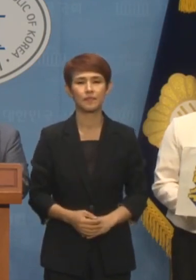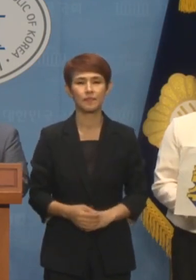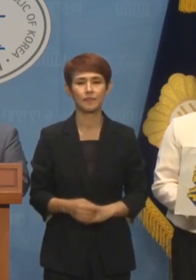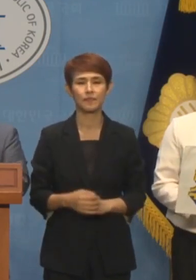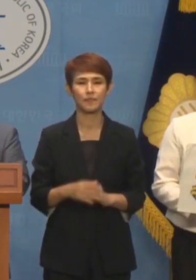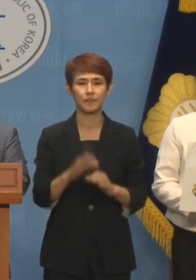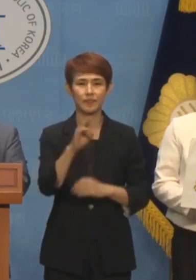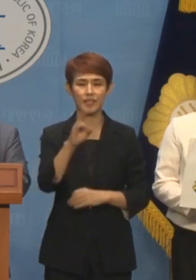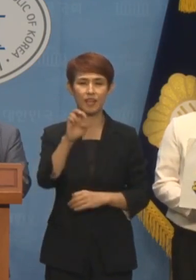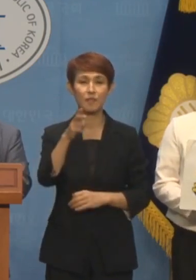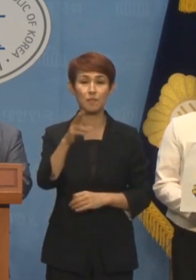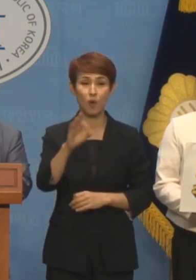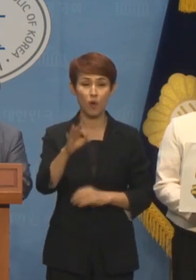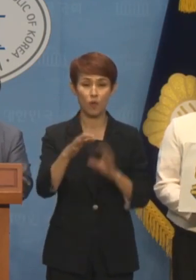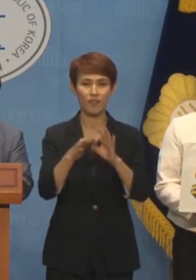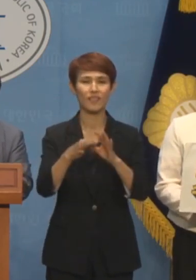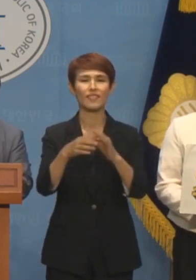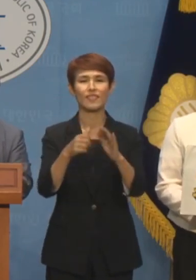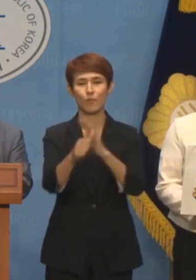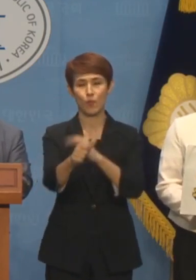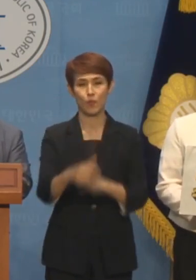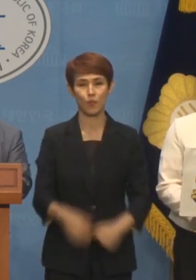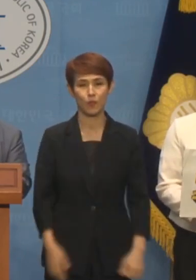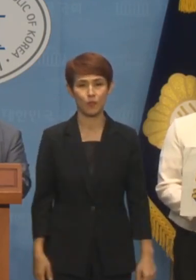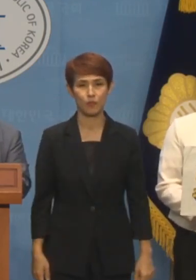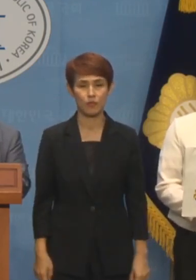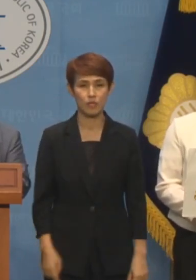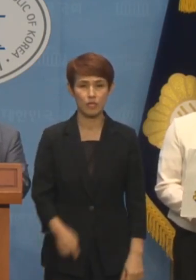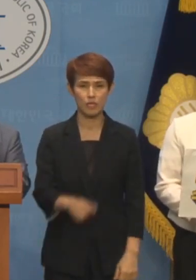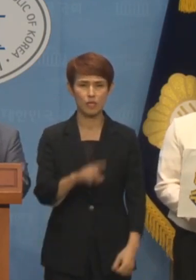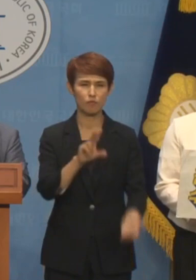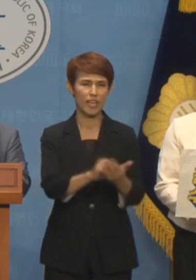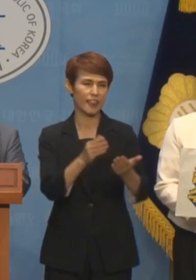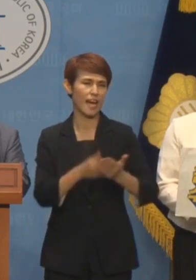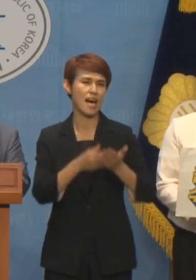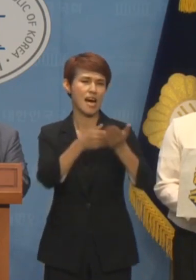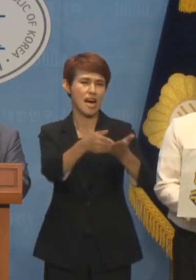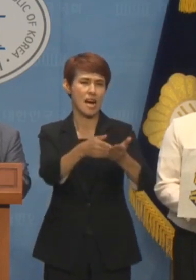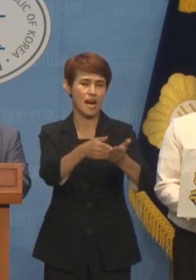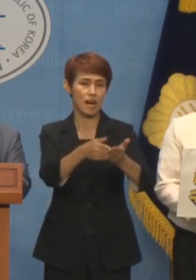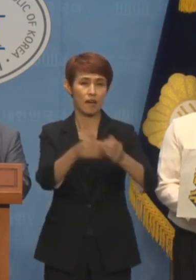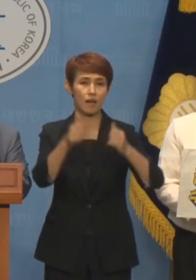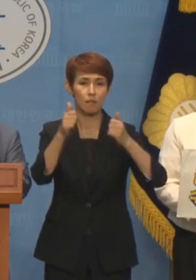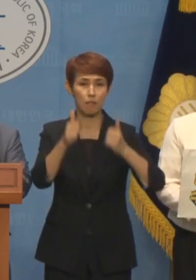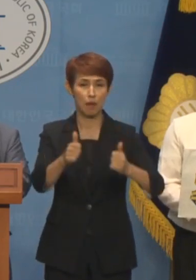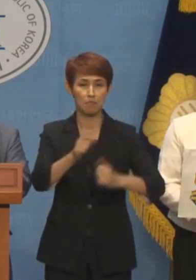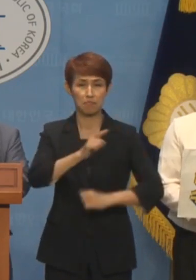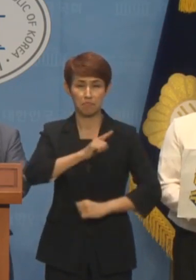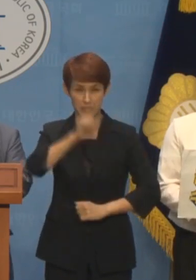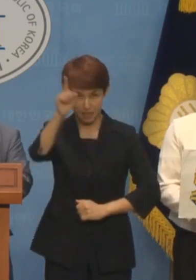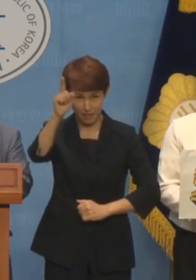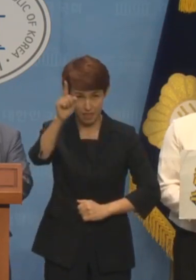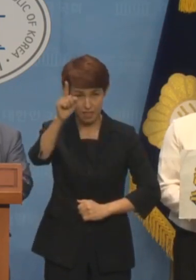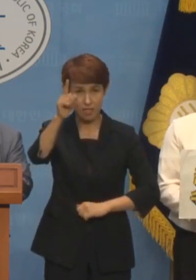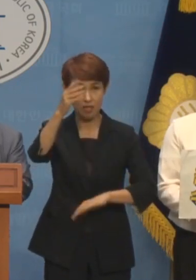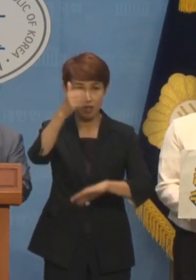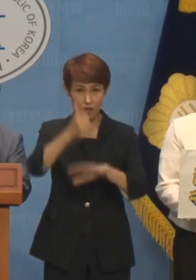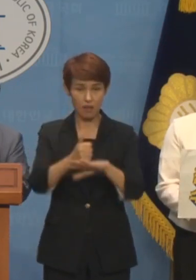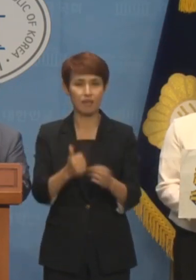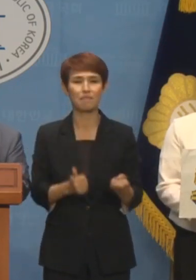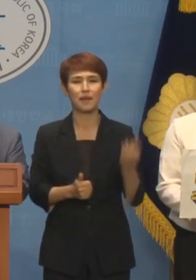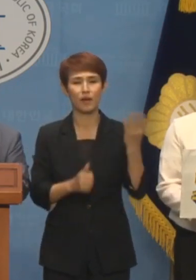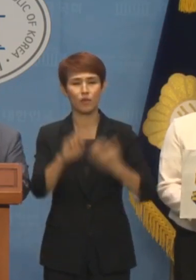모셨습니다. 이 문제를 제기했다가 제명까지 당하셨죠. 법원의 소송으로 다시 승소로